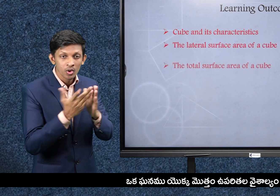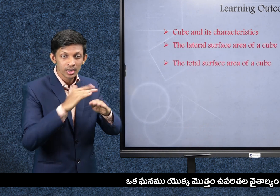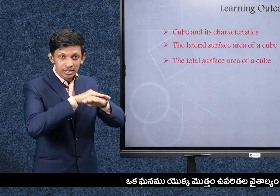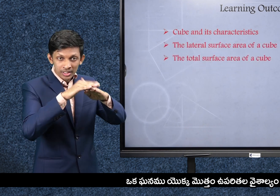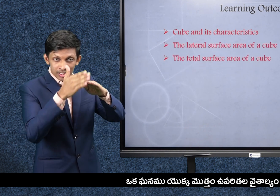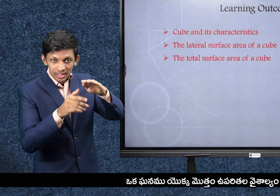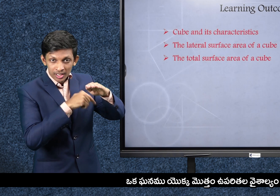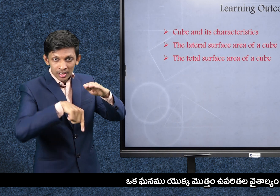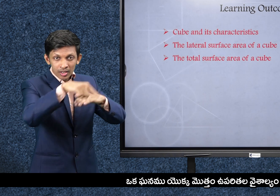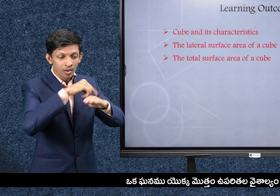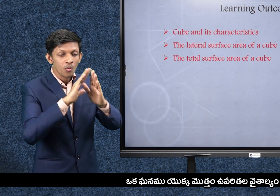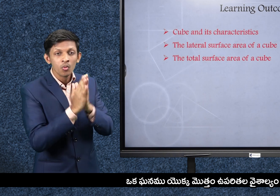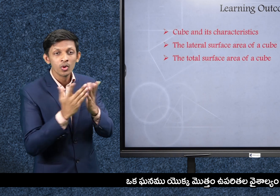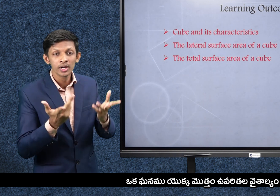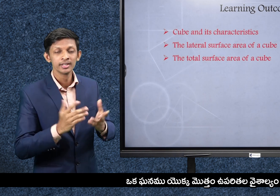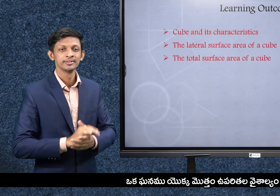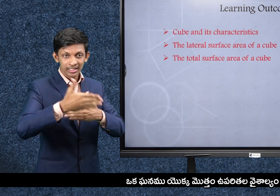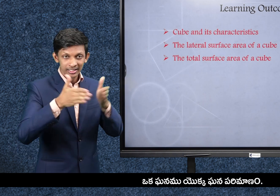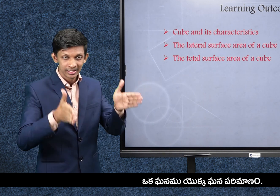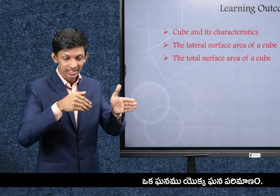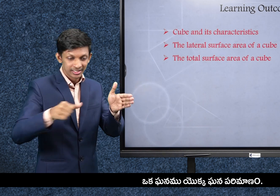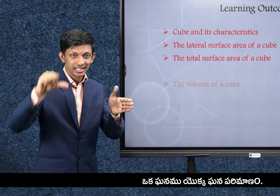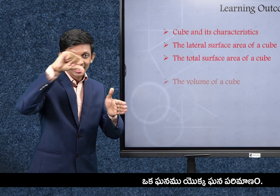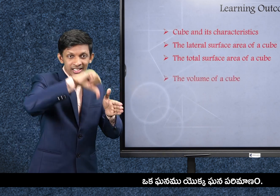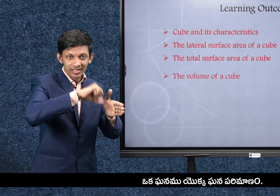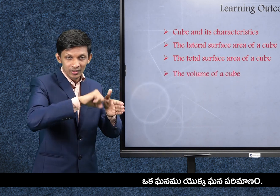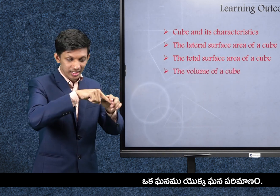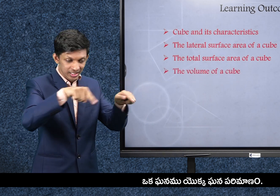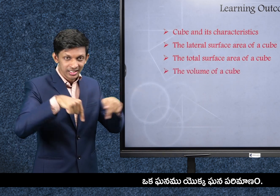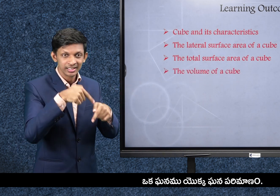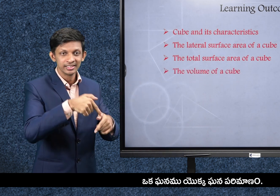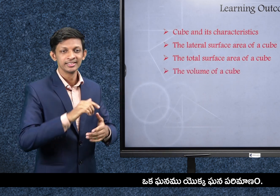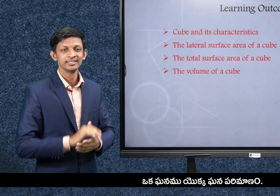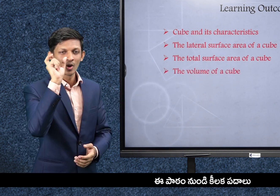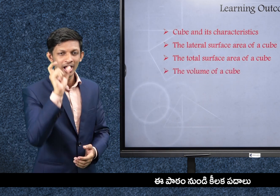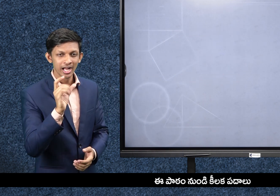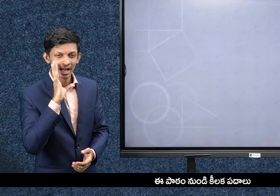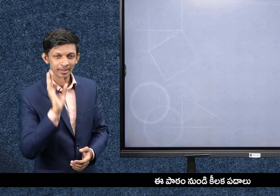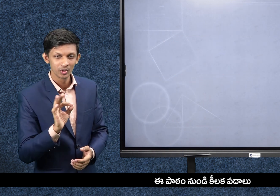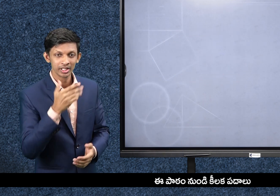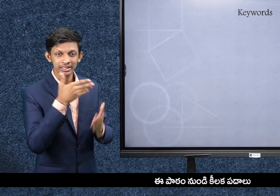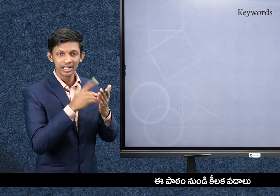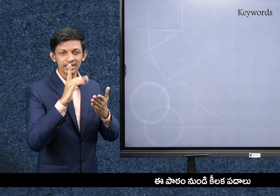యొక్క మొత్తం ఉపరితల వైశాల్యం, ఒక ఘనము యొక్క ఘన పరిమాణం. ఈ పాఠం నుండి కీలక